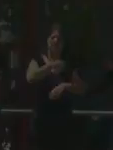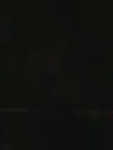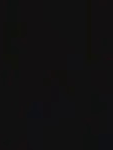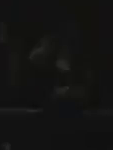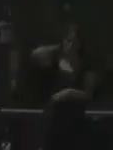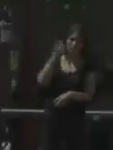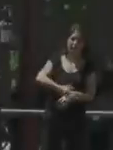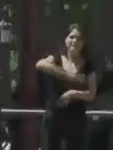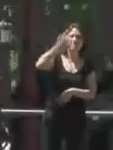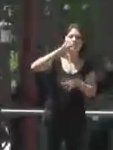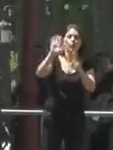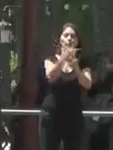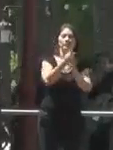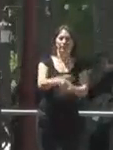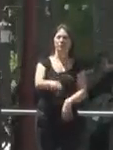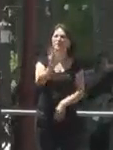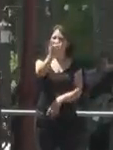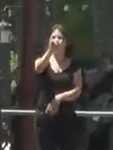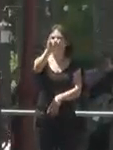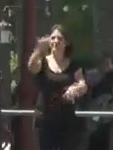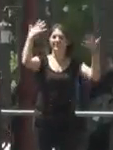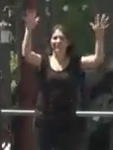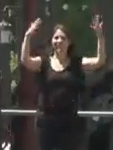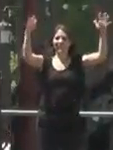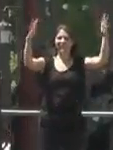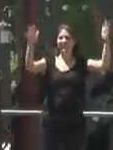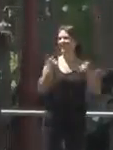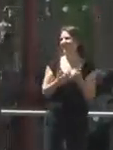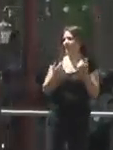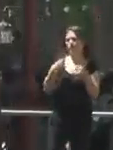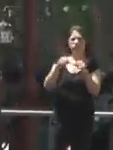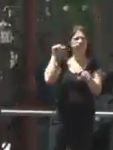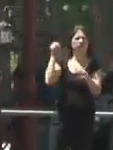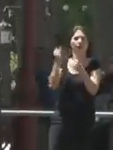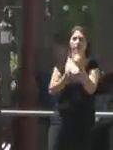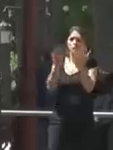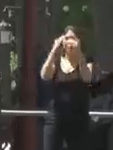coleta. Claro que sí. Nunca viu tal cousa a Moncloa, nunca viu.